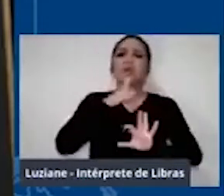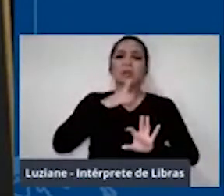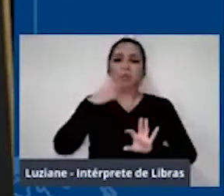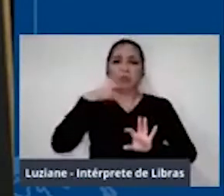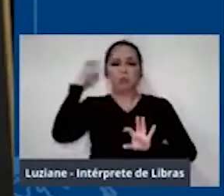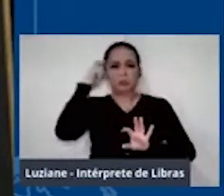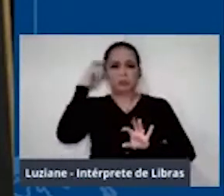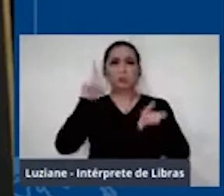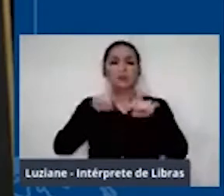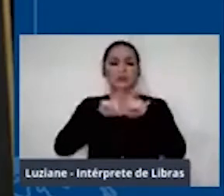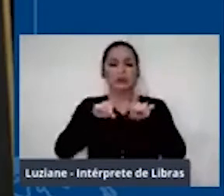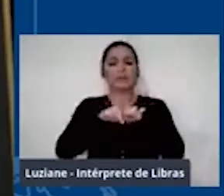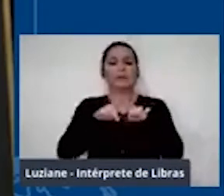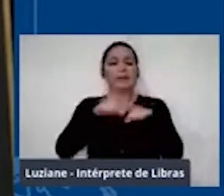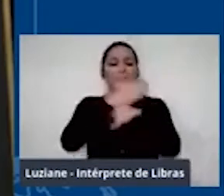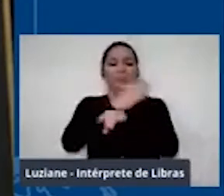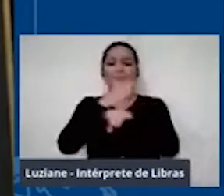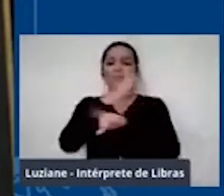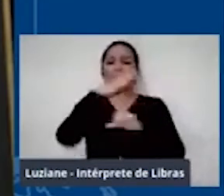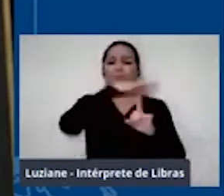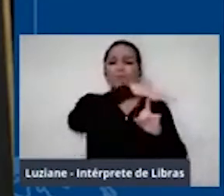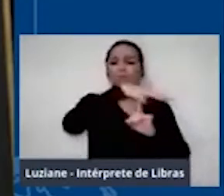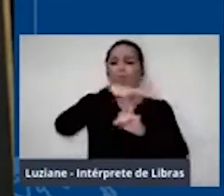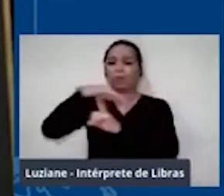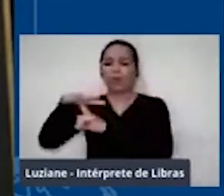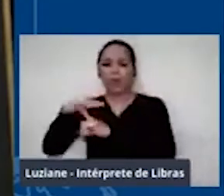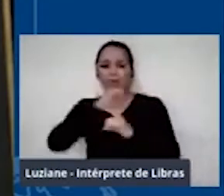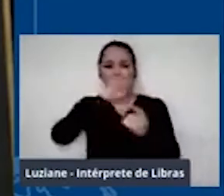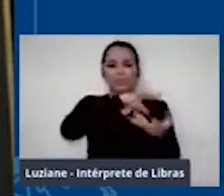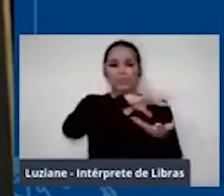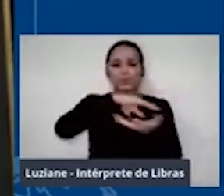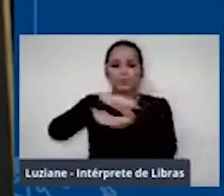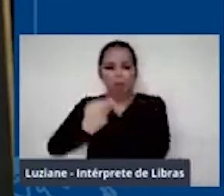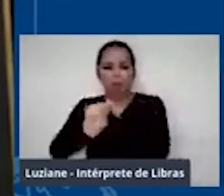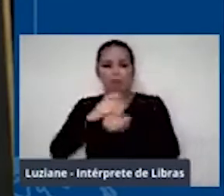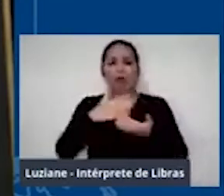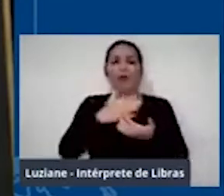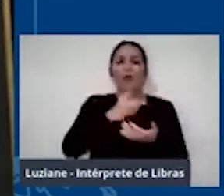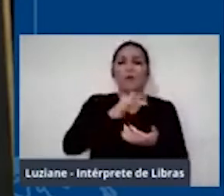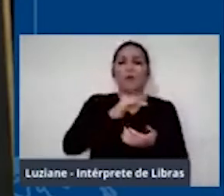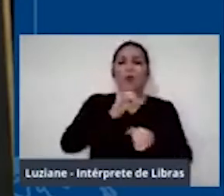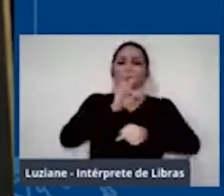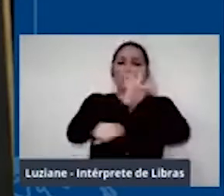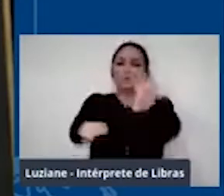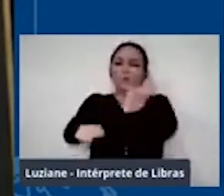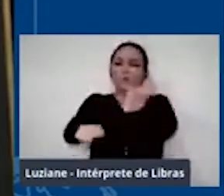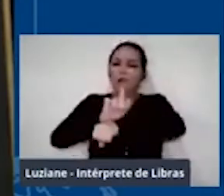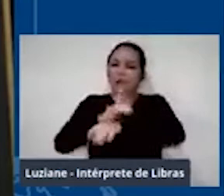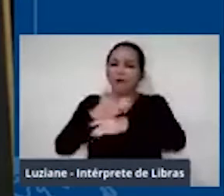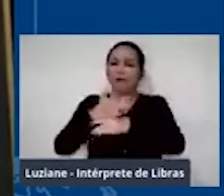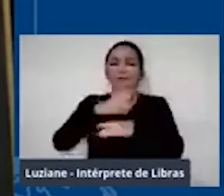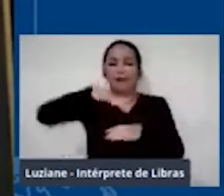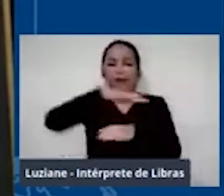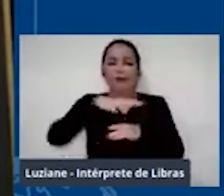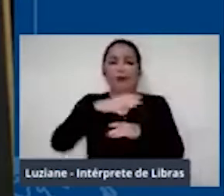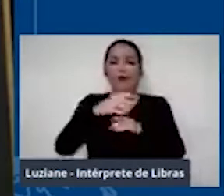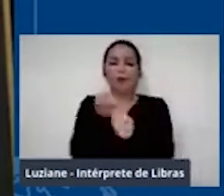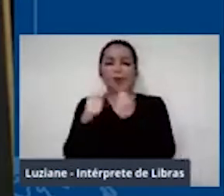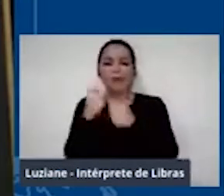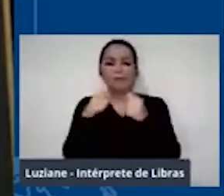Sul nas grandes feiras internacionais, a Hannover, a Fiergs, a área também de comércio e serviços,